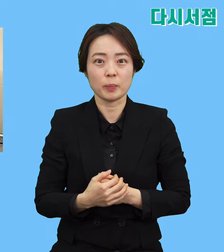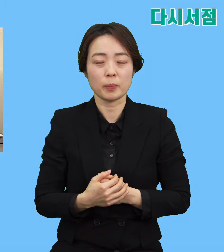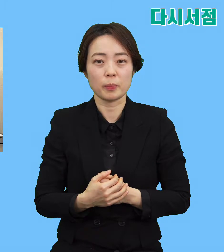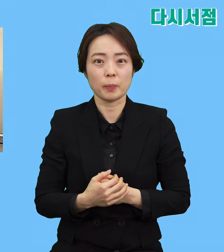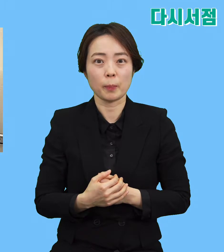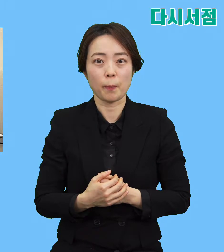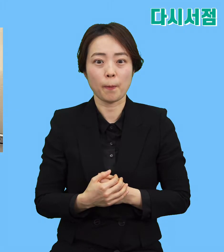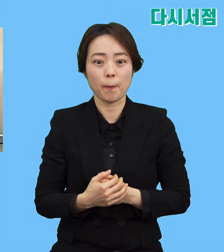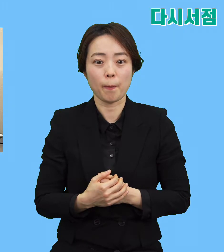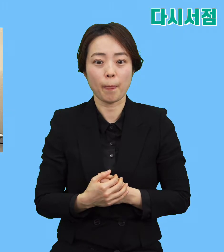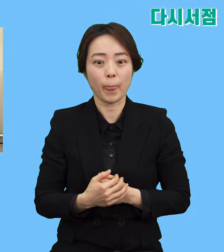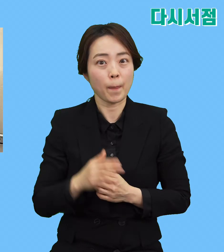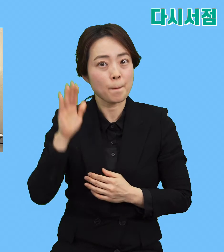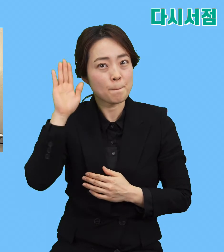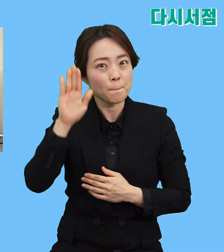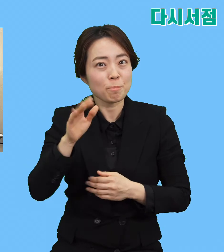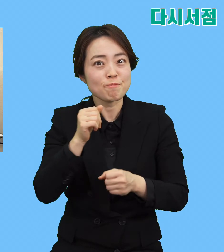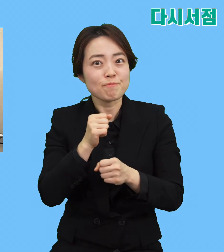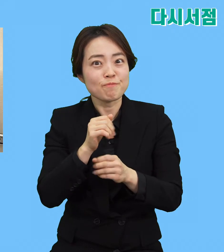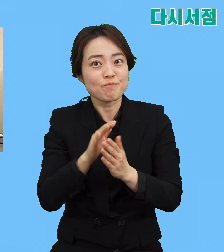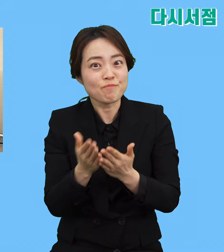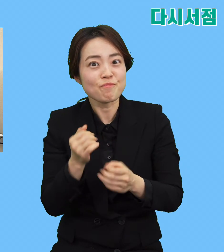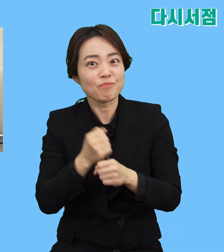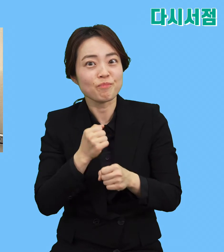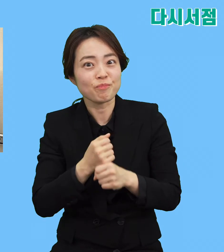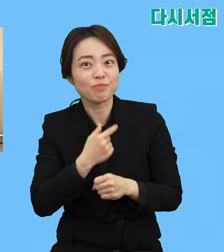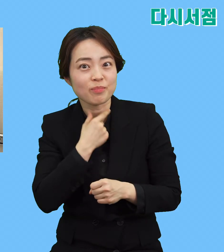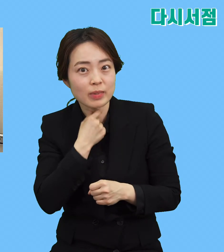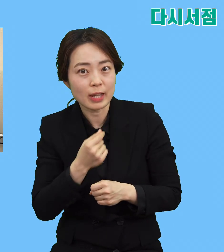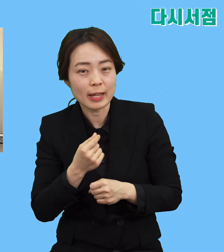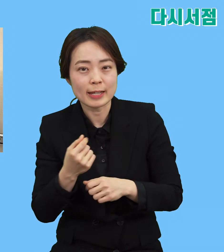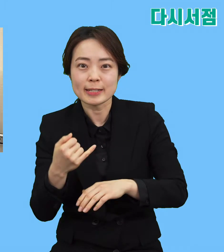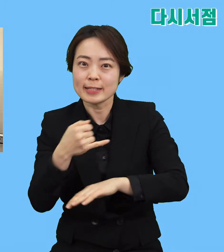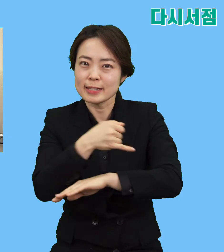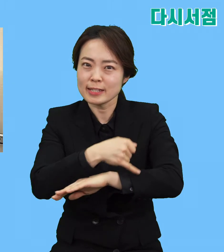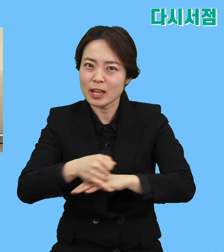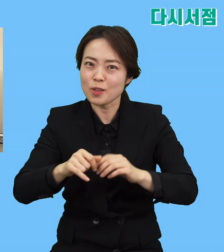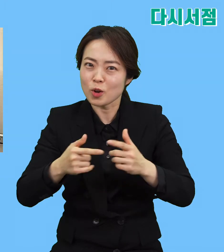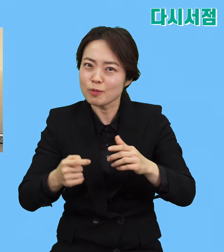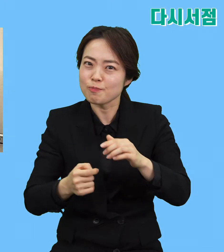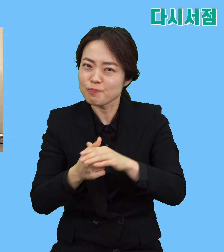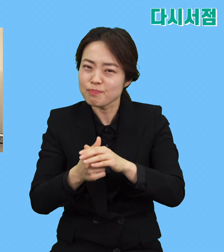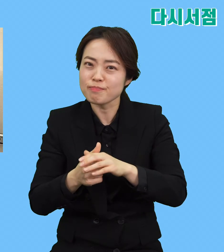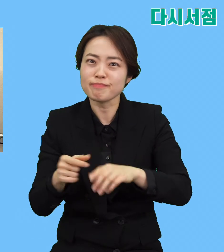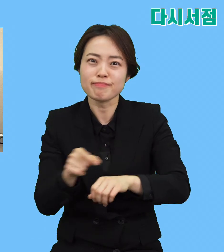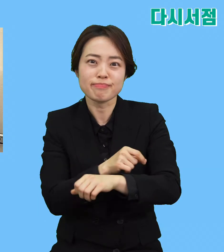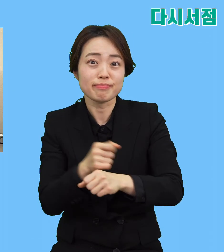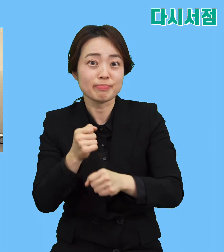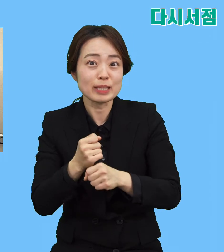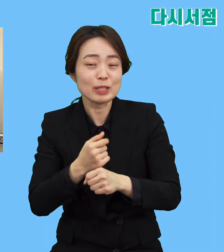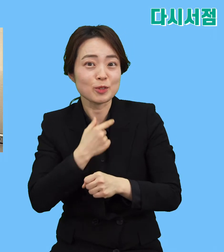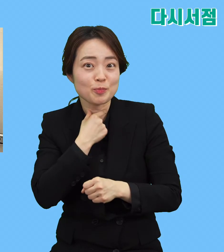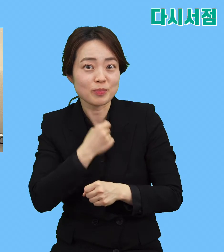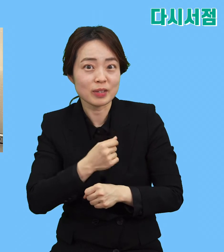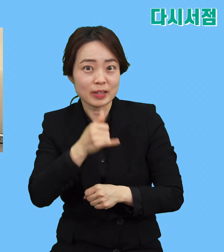앞으로 이런 책을 만들고 싶다, 조금 더 디자인적으로 모험을 해보고 싶다 하는 부분이